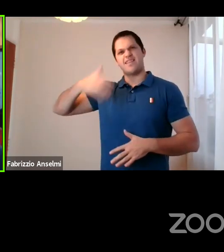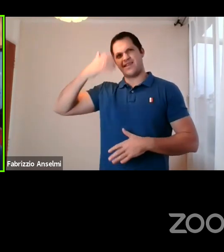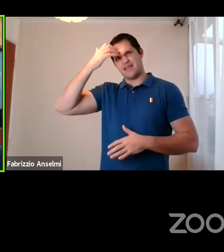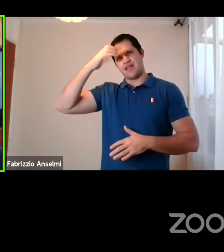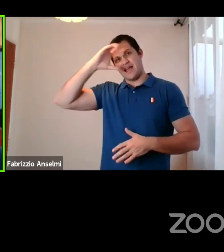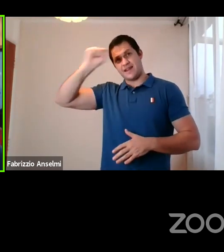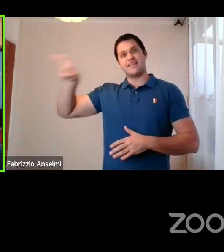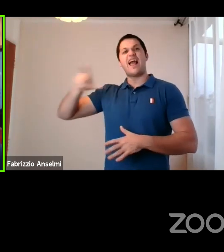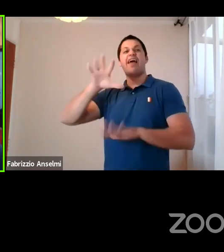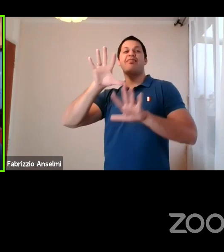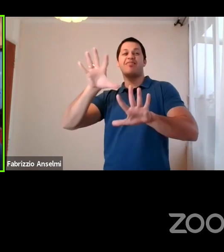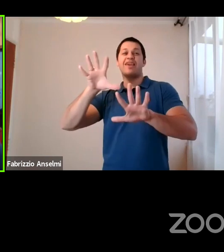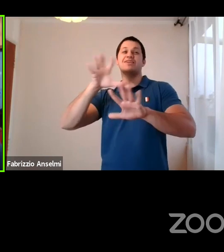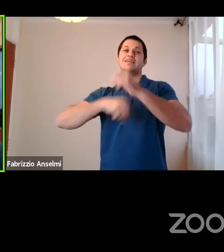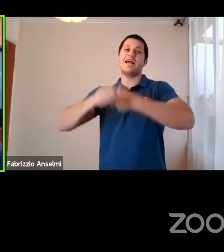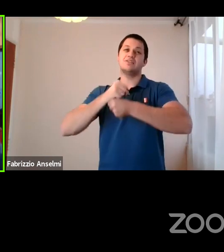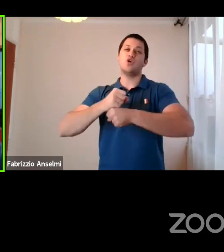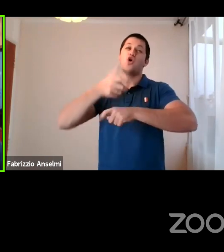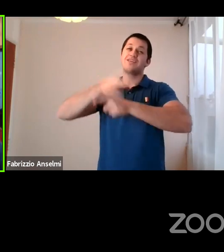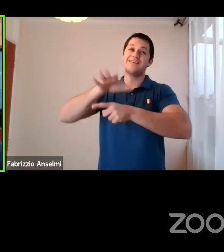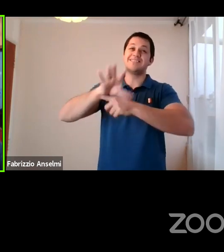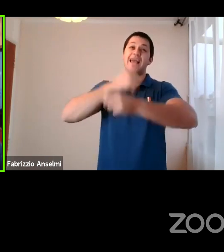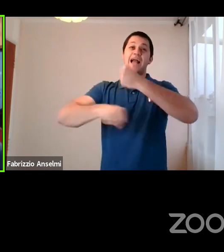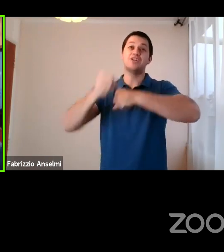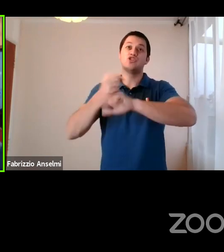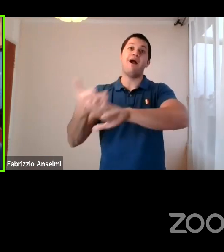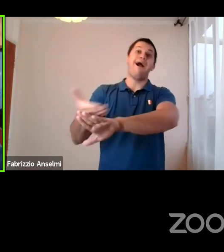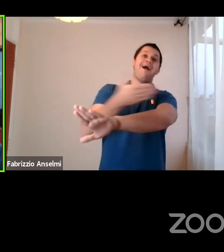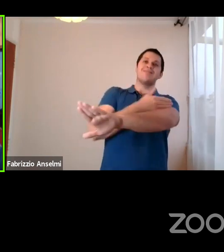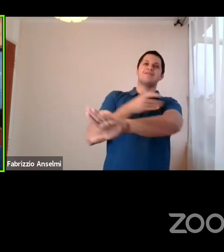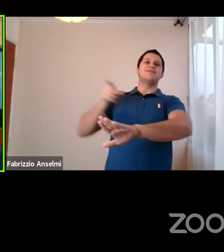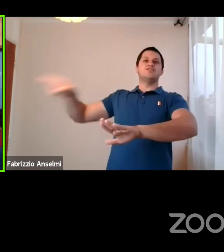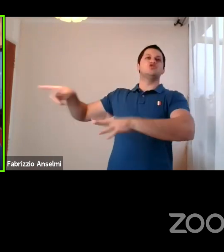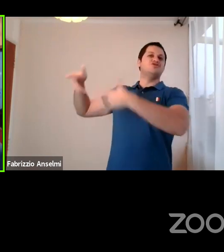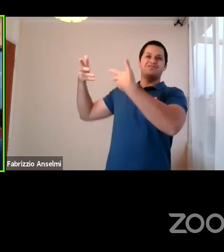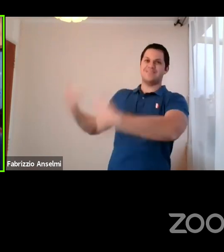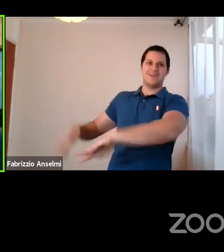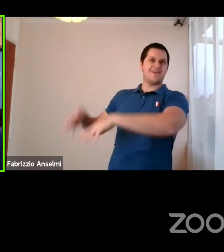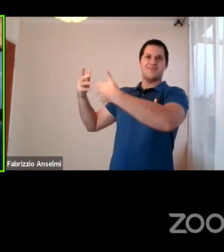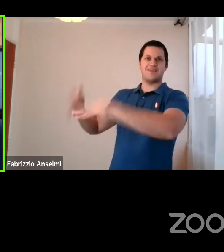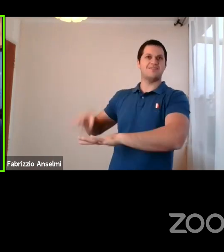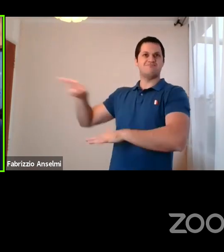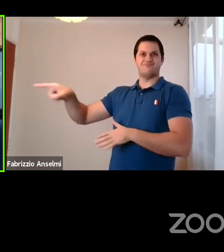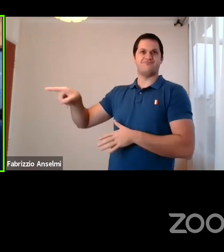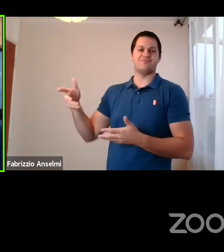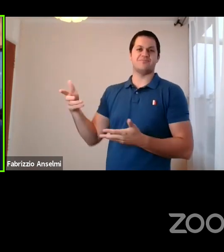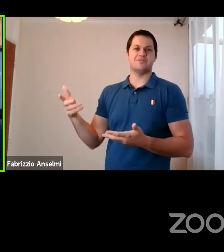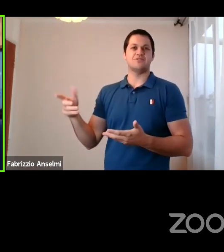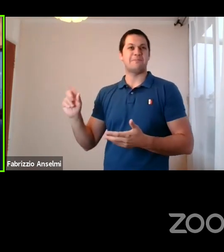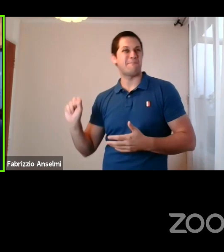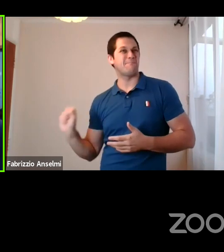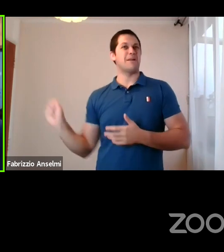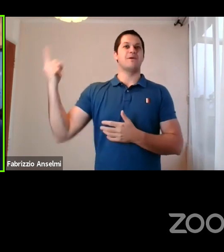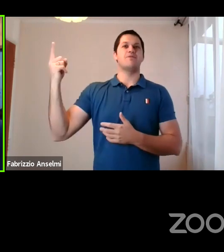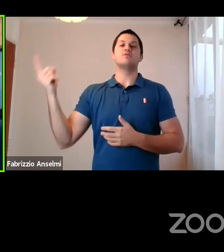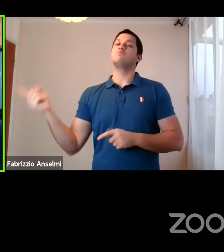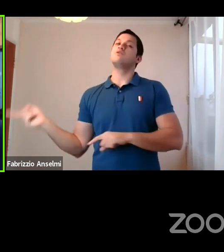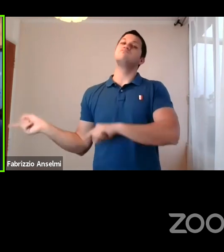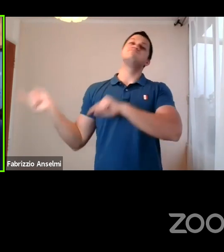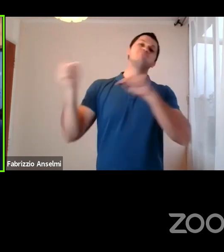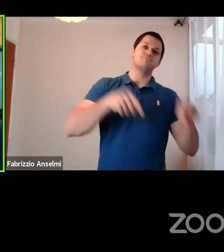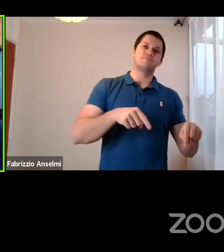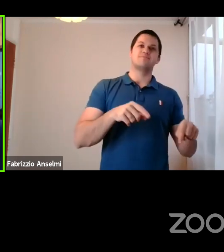¿cómo saber si hubo un encuentro o una influencia entre autoridades? Lo que yo pude